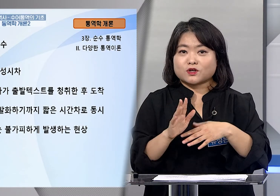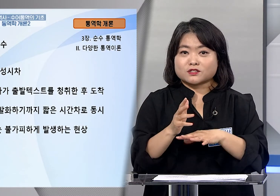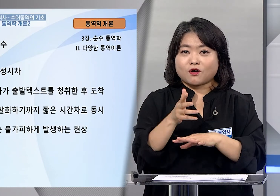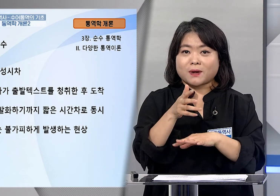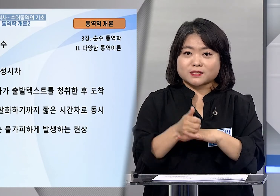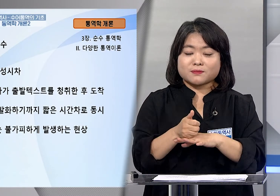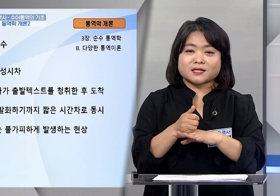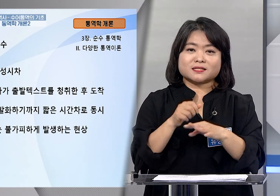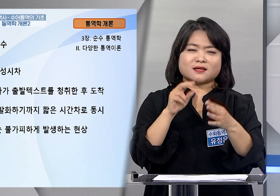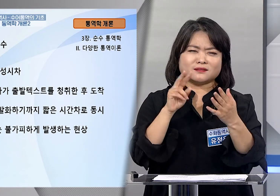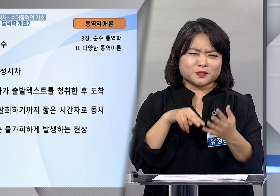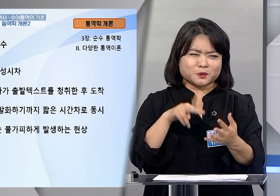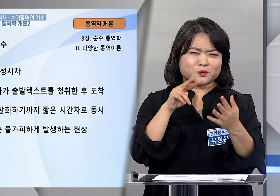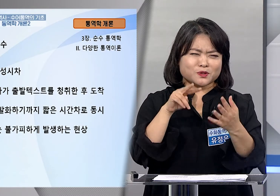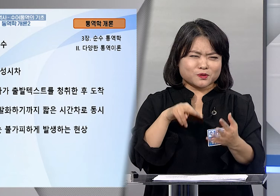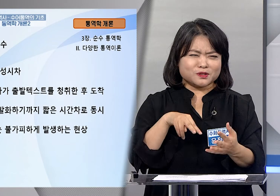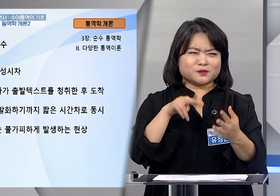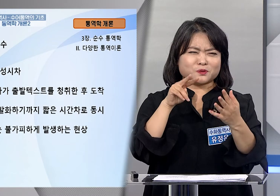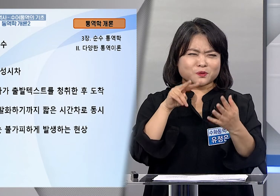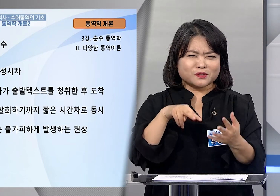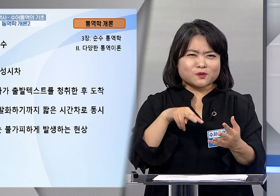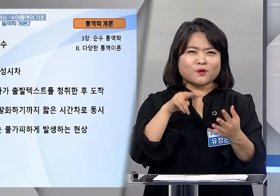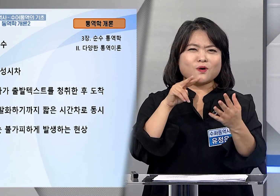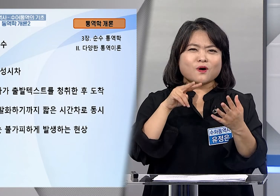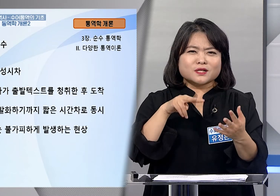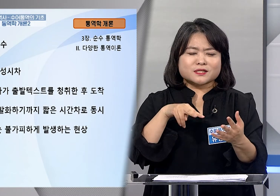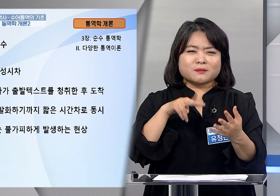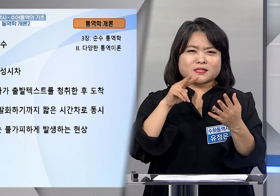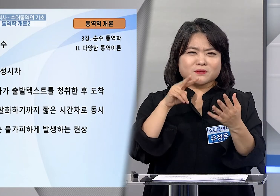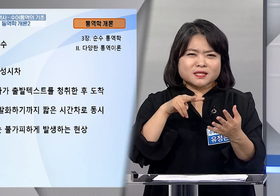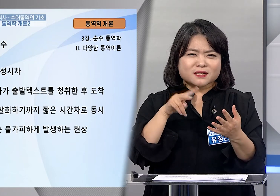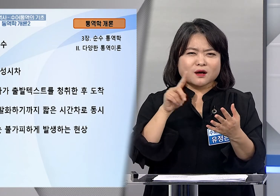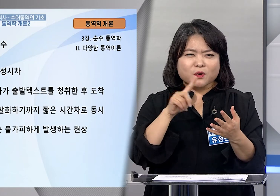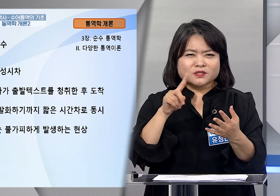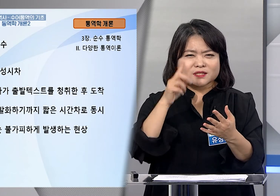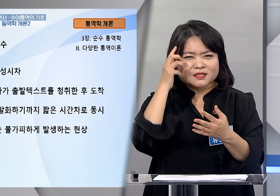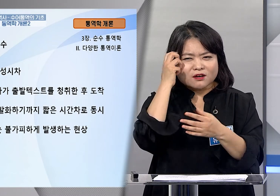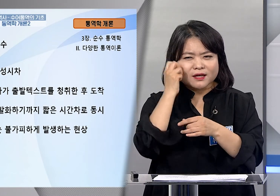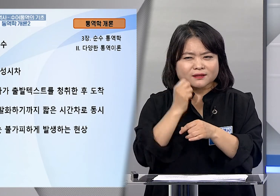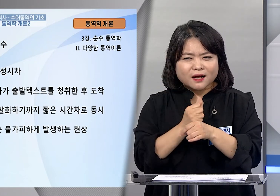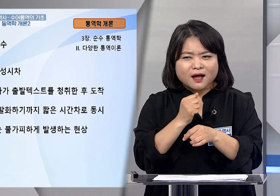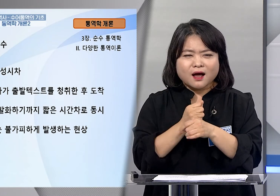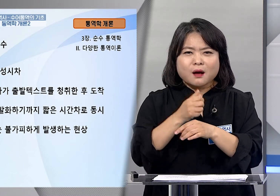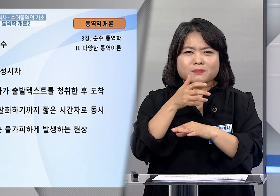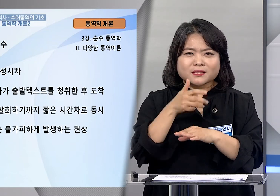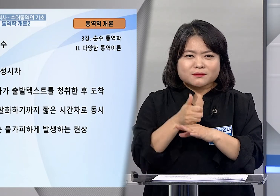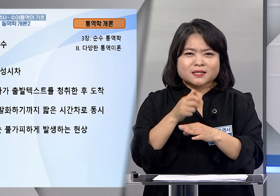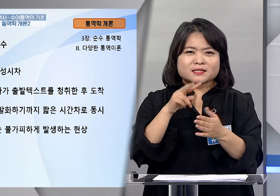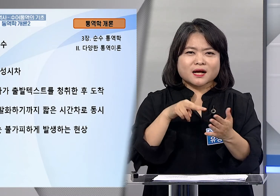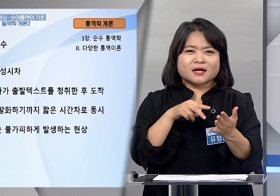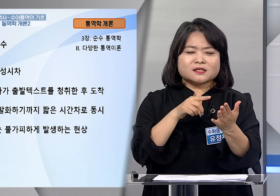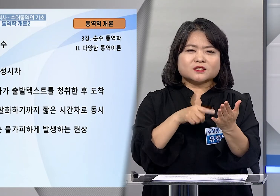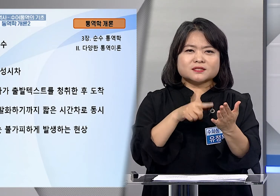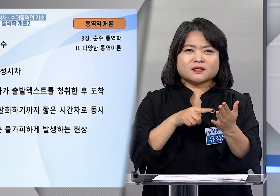위해서 마지막 기사는 읽고 또 읽고 읽고 또 읽고 이제 마지막 기사가 뭔지를 기억했다가 마지막 기사가 읽어질 때는